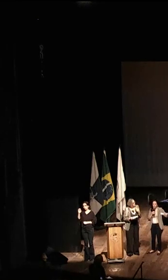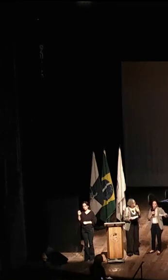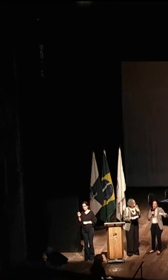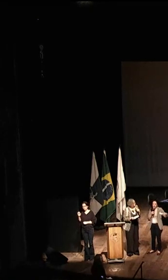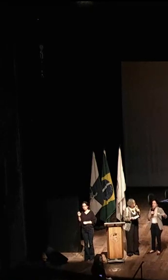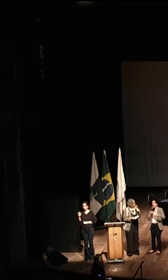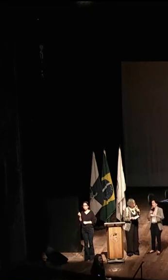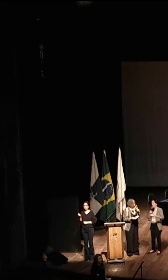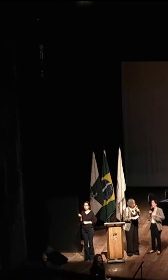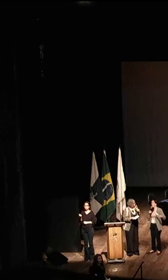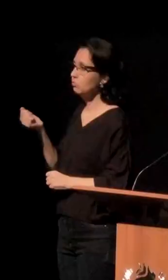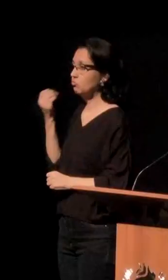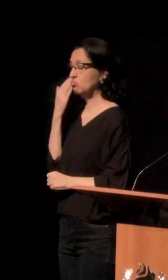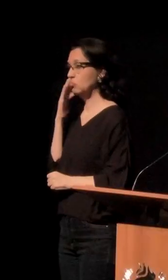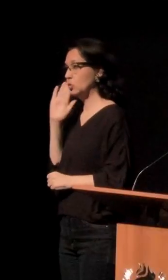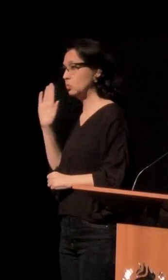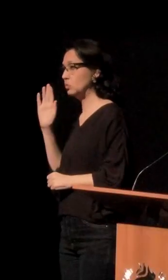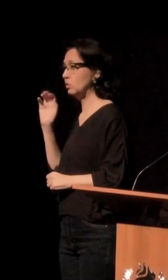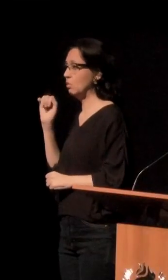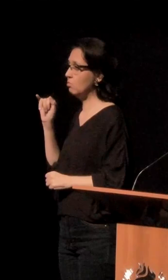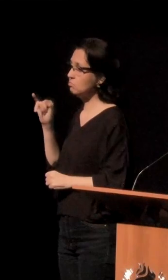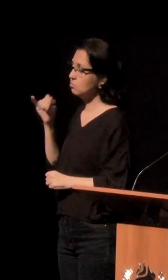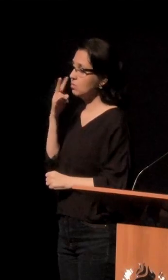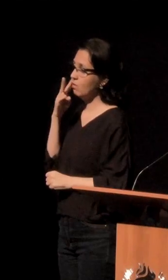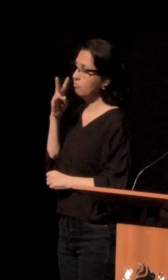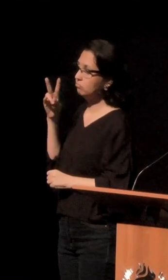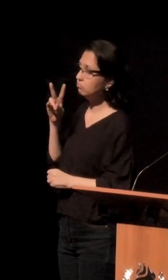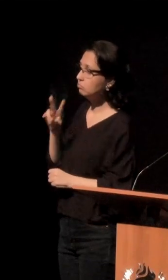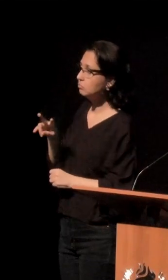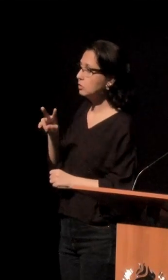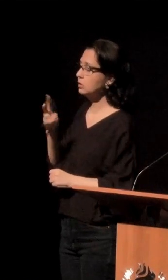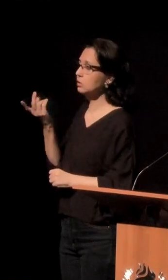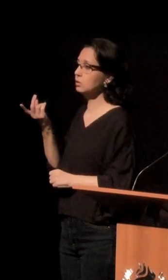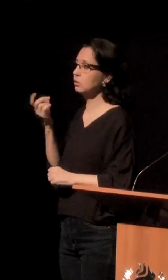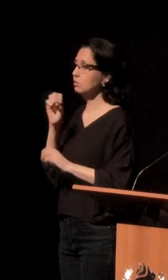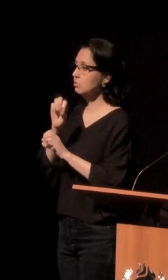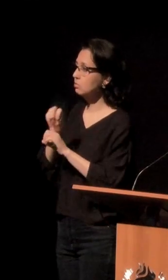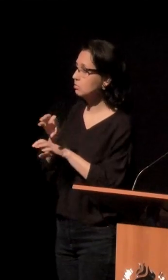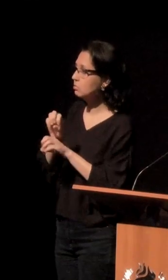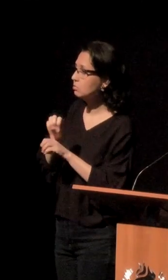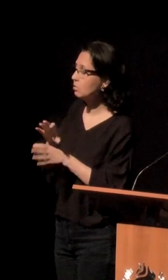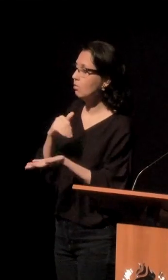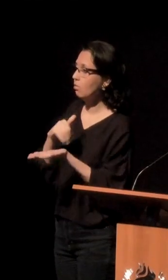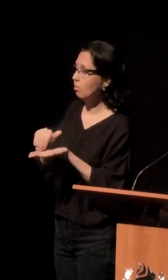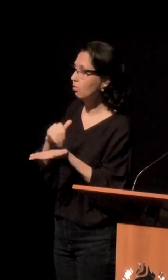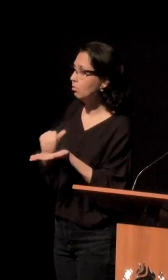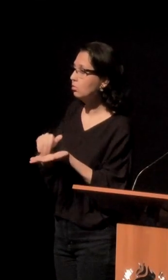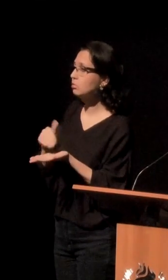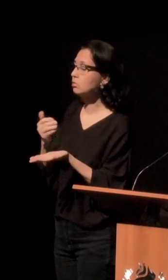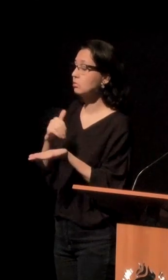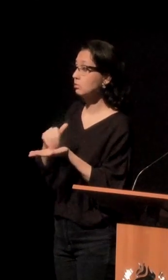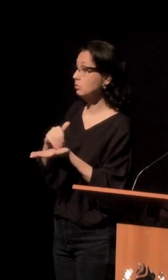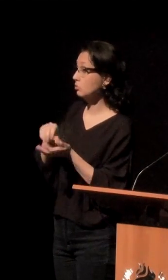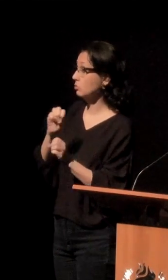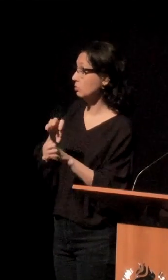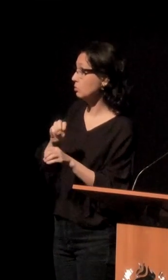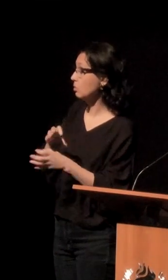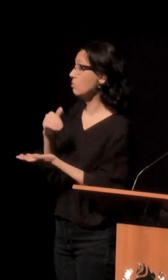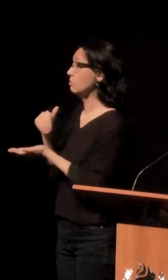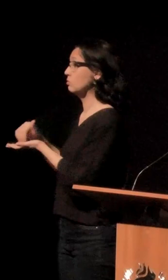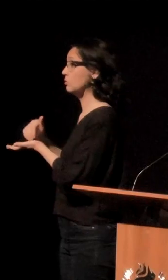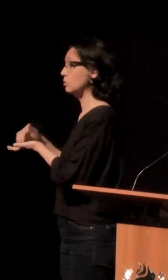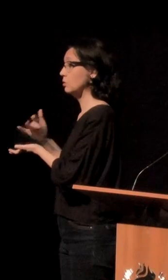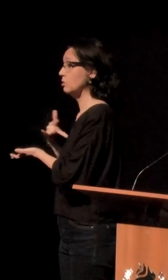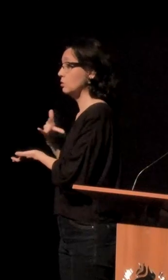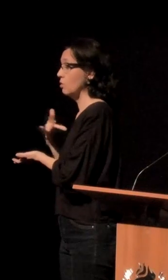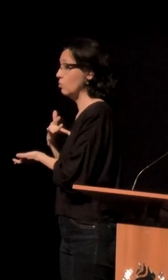não sei se ele vai direto ou se ele via também secretaria de educação e conversar com a secretaria de saúde para procurar